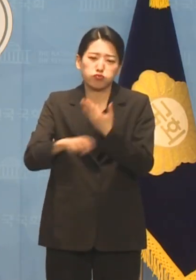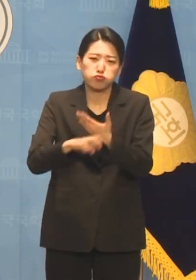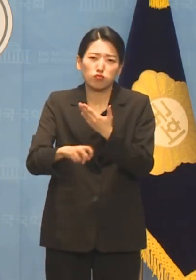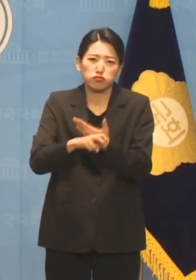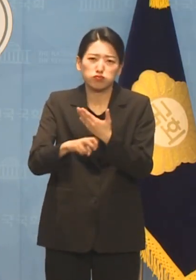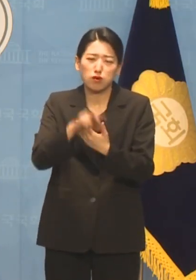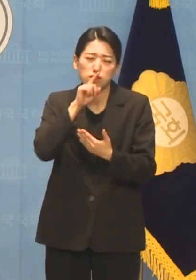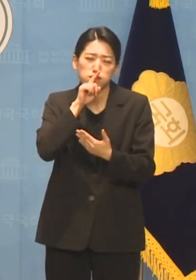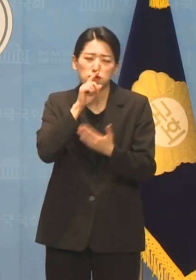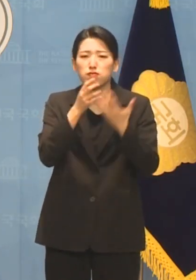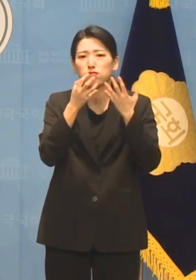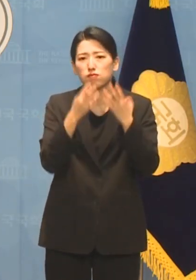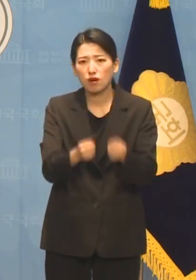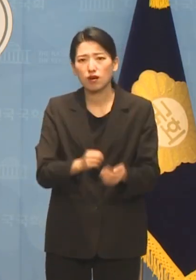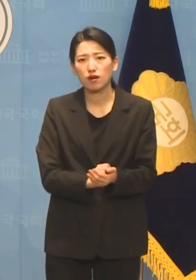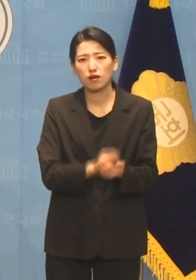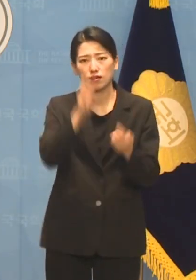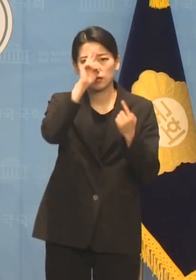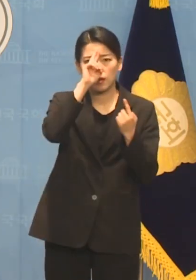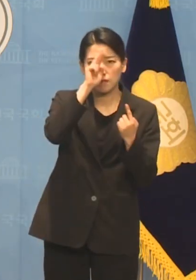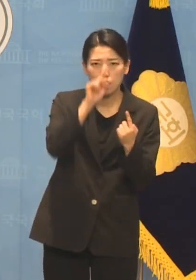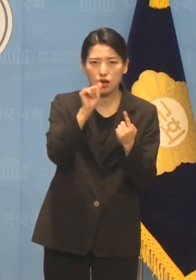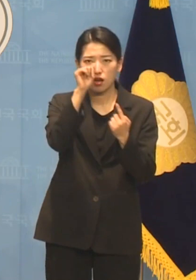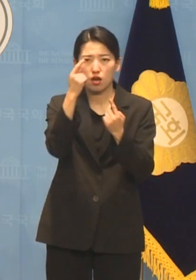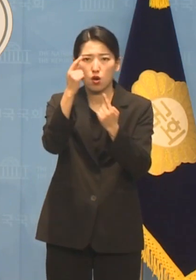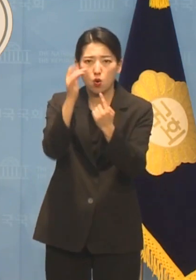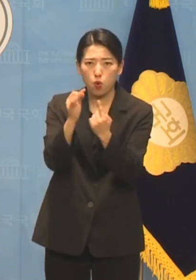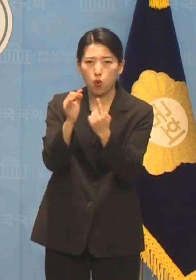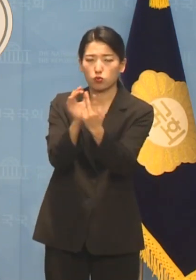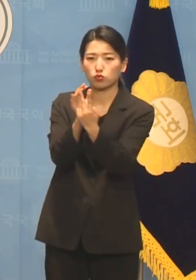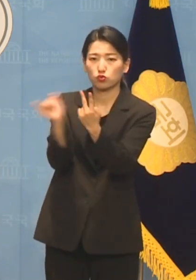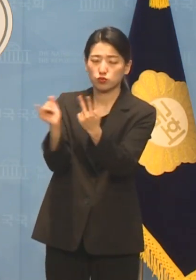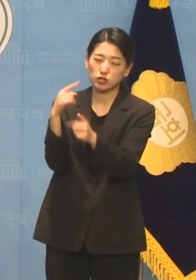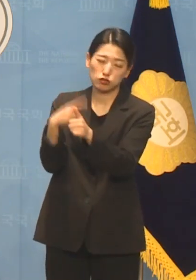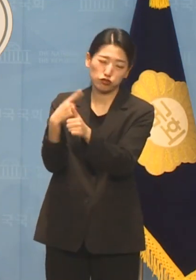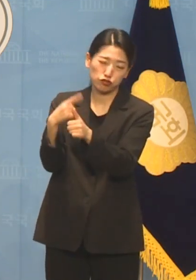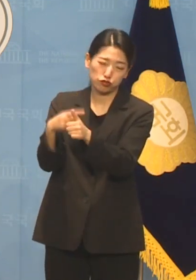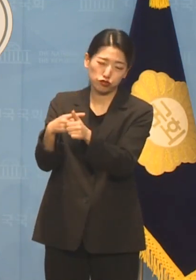17.55%였으며 박선원 의원과 홍장원 차장에 대한 무차별적인 비방글이